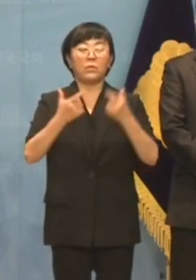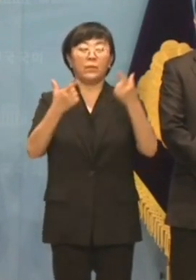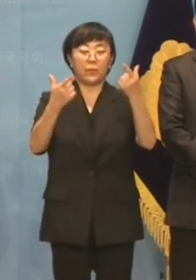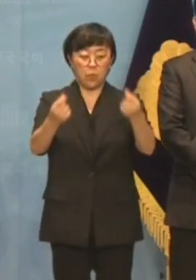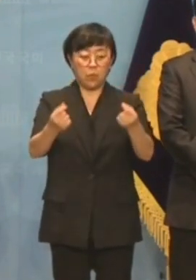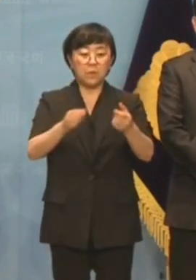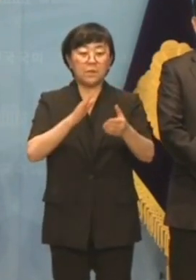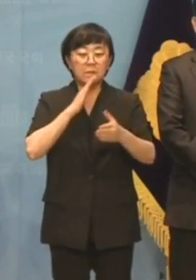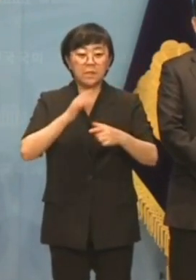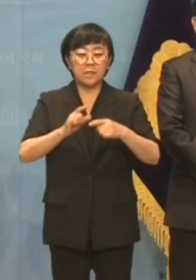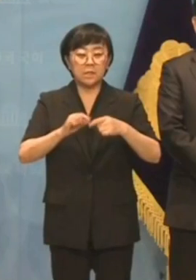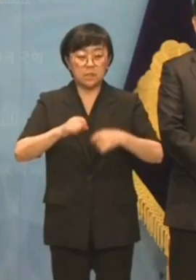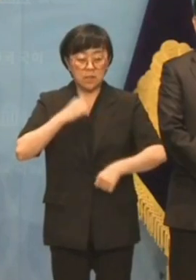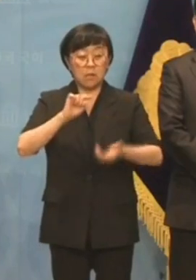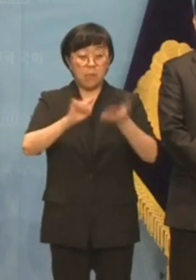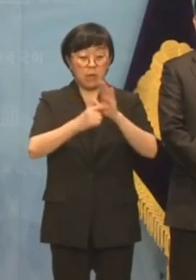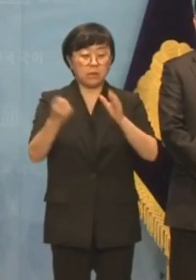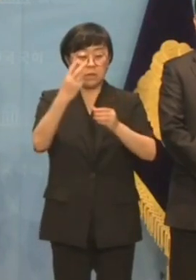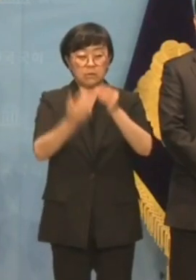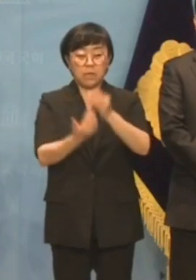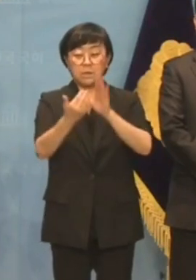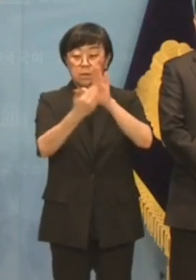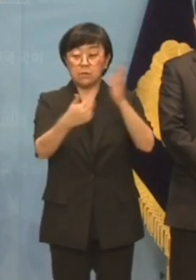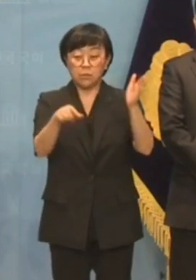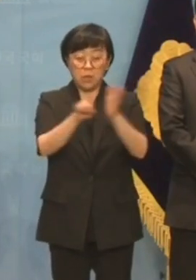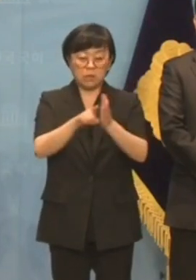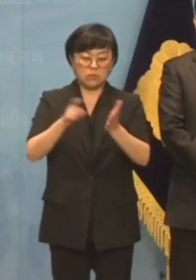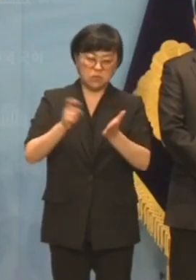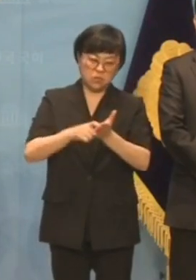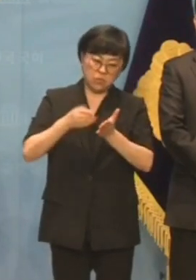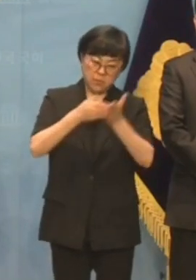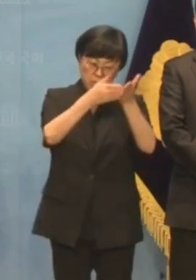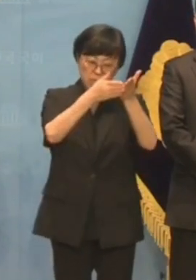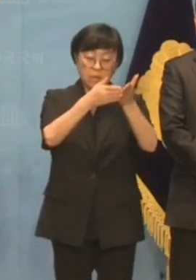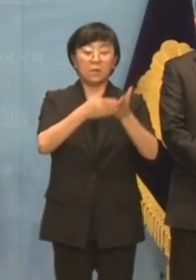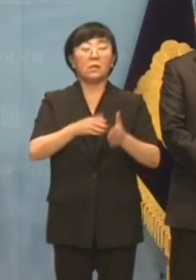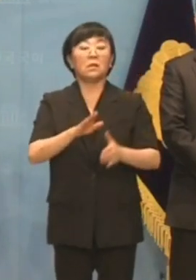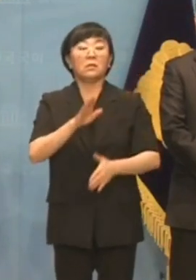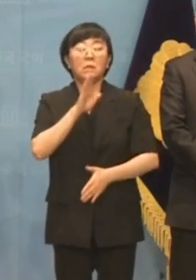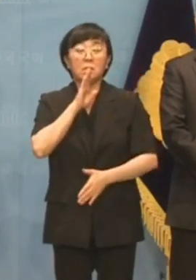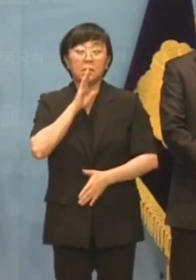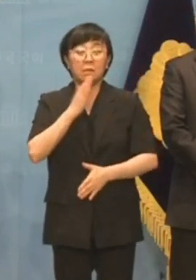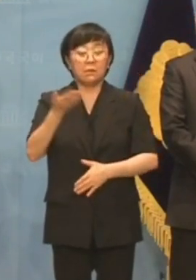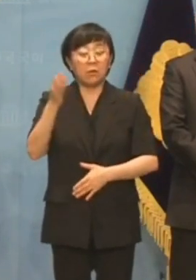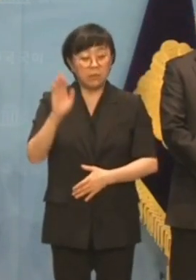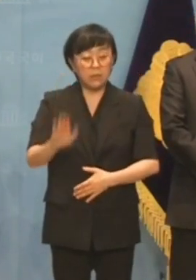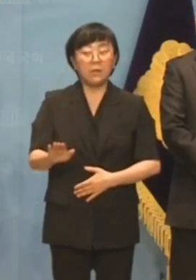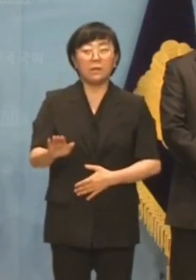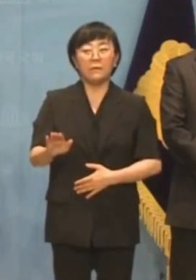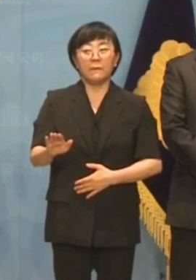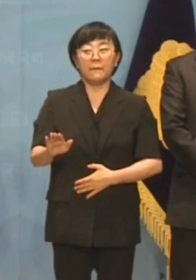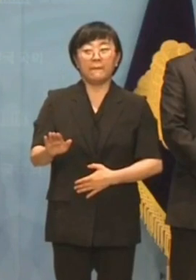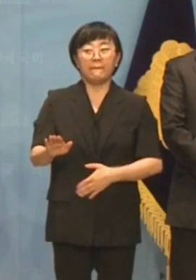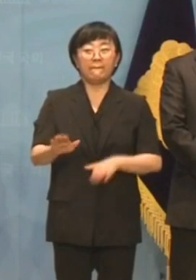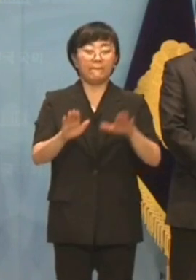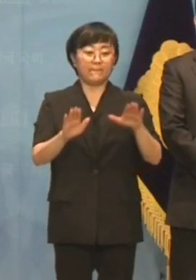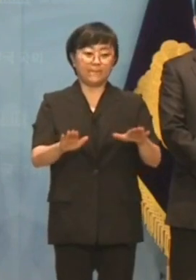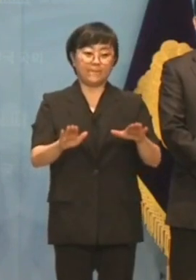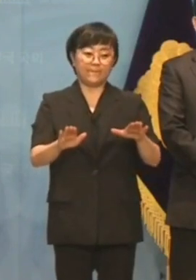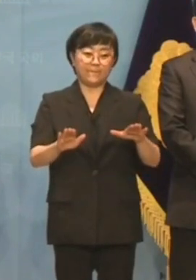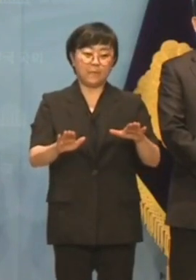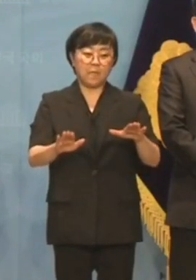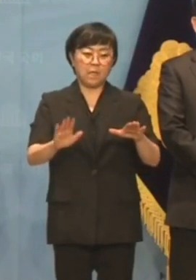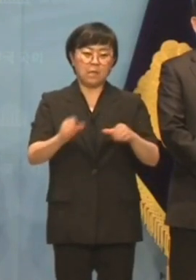또 진상을 밝히고 재발 방지를 위한 촉구를 하고 이래야 됨에도 불구하고 오늘